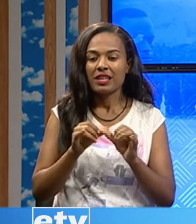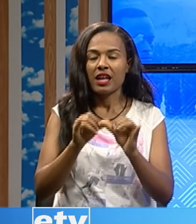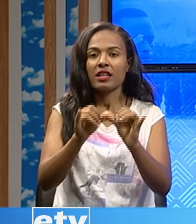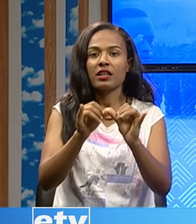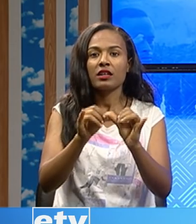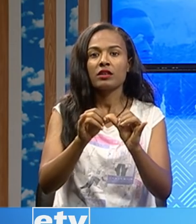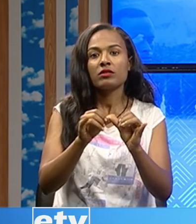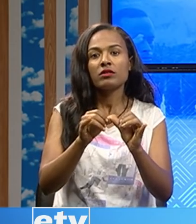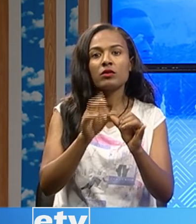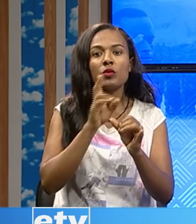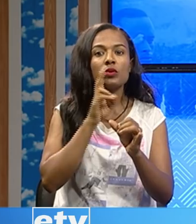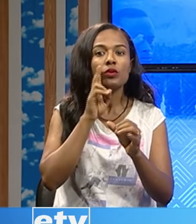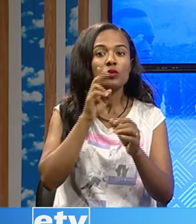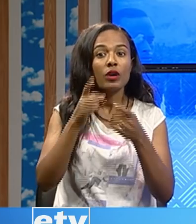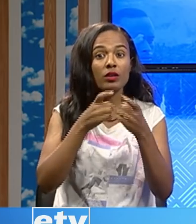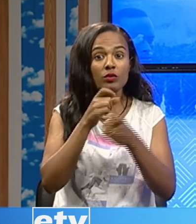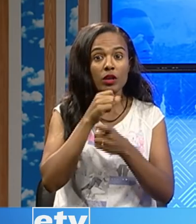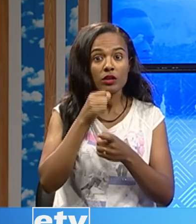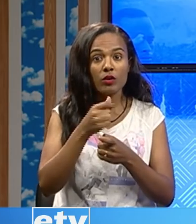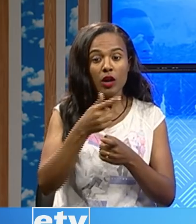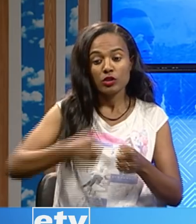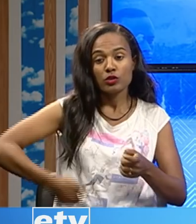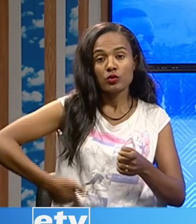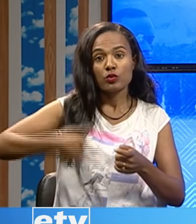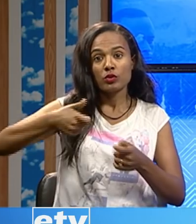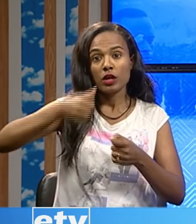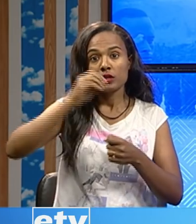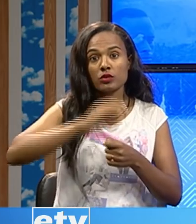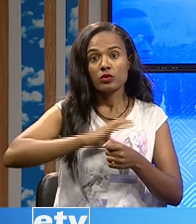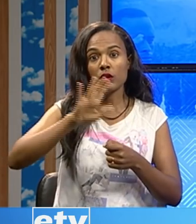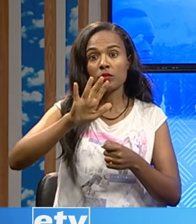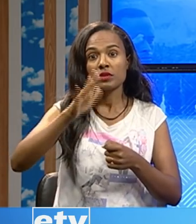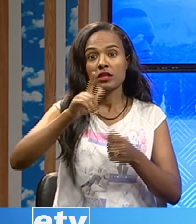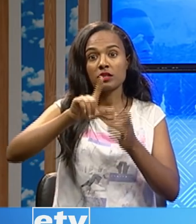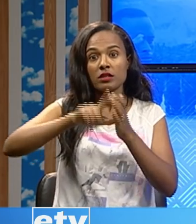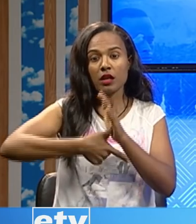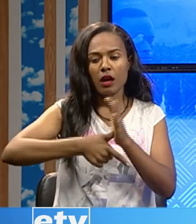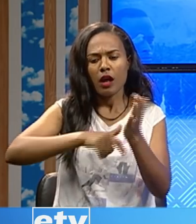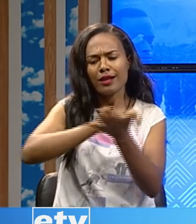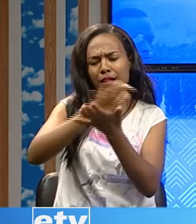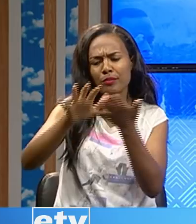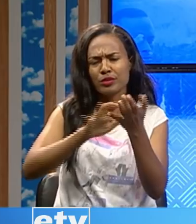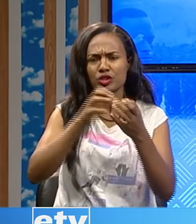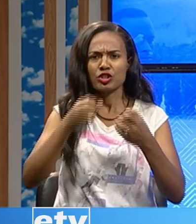ወይ አይቆጣጥረውም ካልሆነ በስተቀር አንድ ክላሽ ጉጥ ያዘው ሰው ለ5 10 ደቂቃ ሊያውቅ ይችላል።